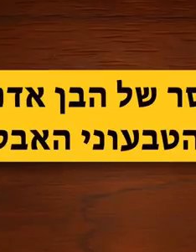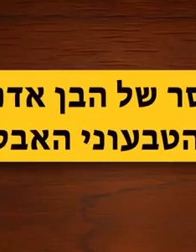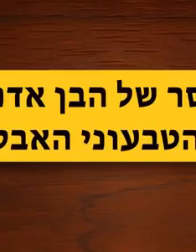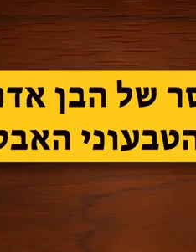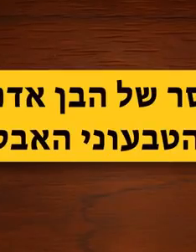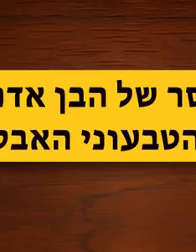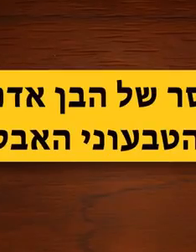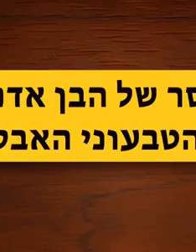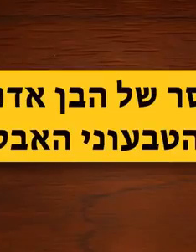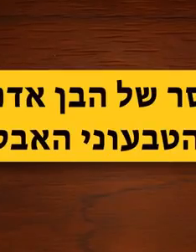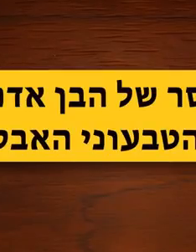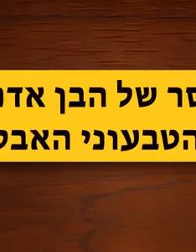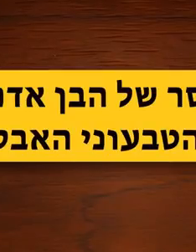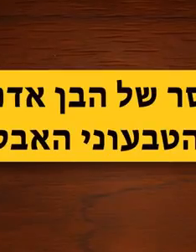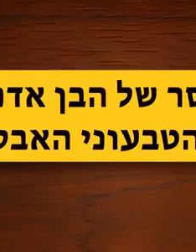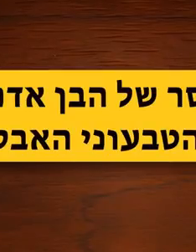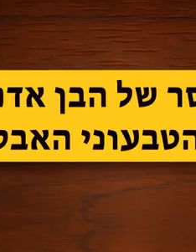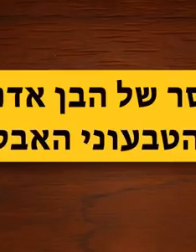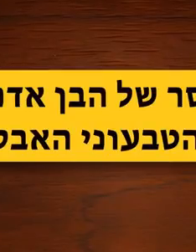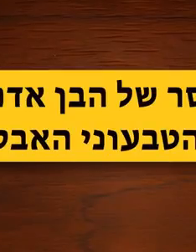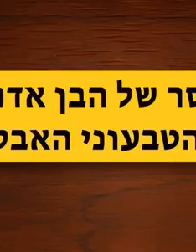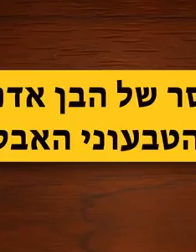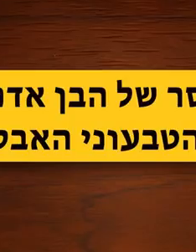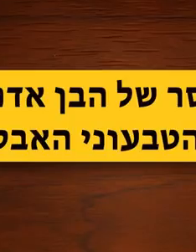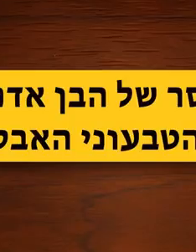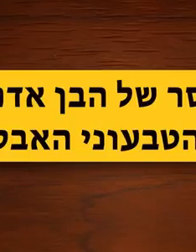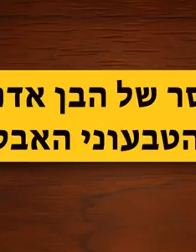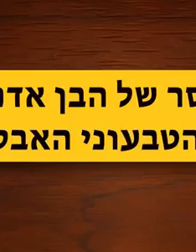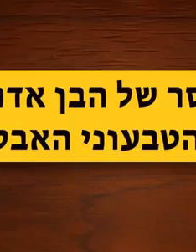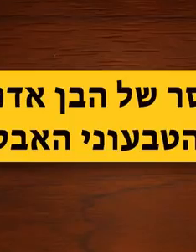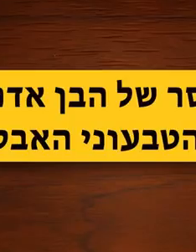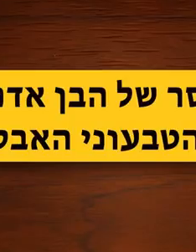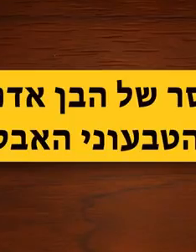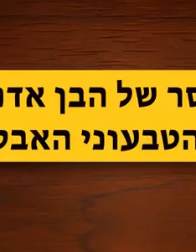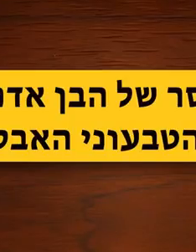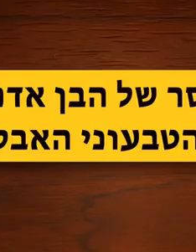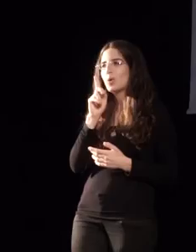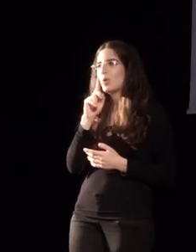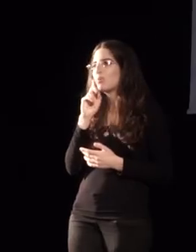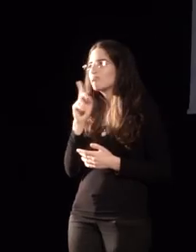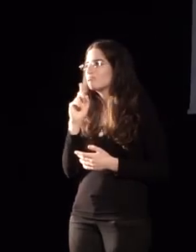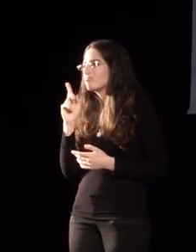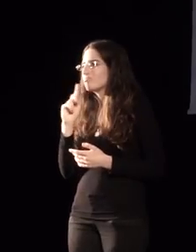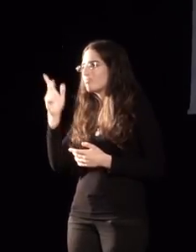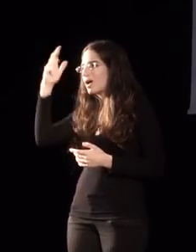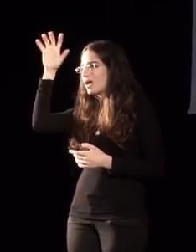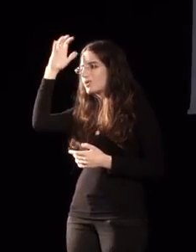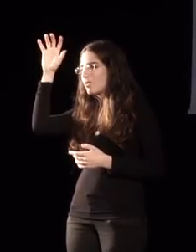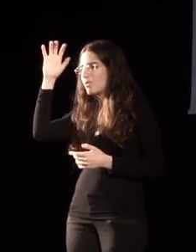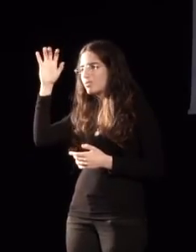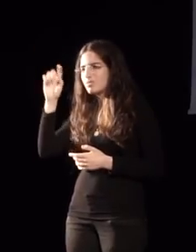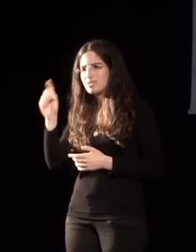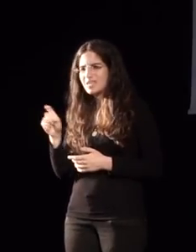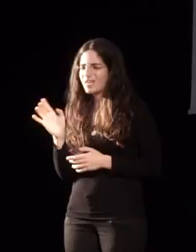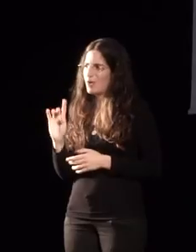האמת שזה משפט שמאוד אהבתי אצל טל גלבוע, שראיתי אותה מדבר עם, איך קוראו לו? בבאח הגדול.